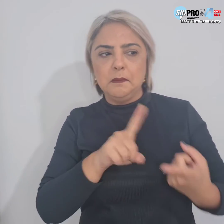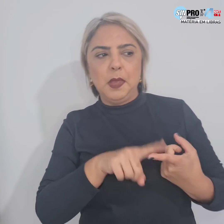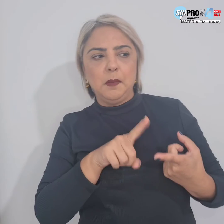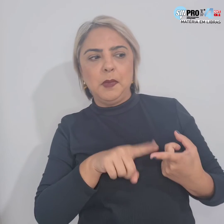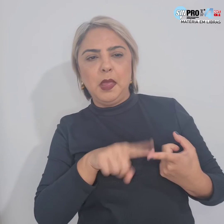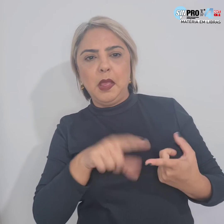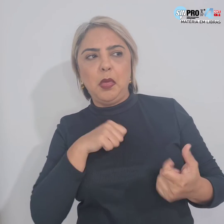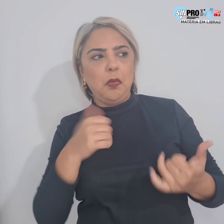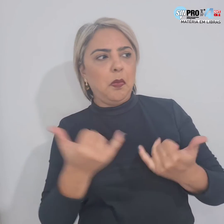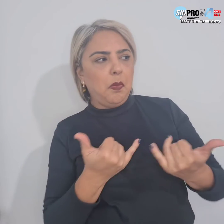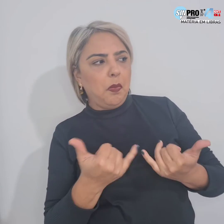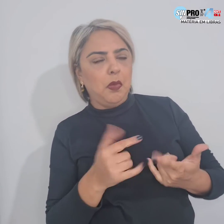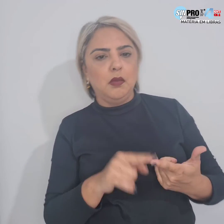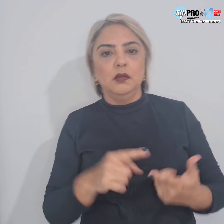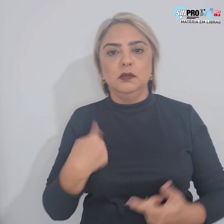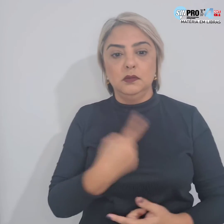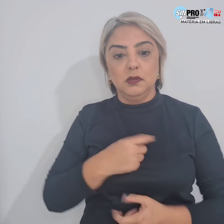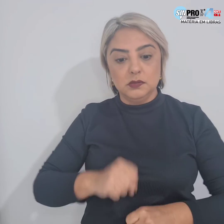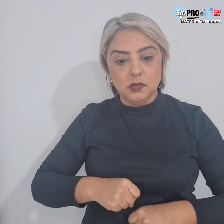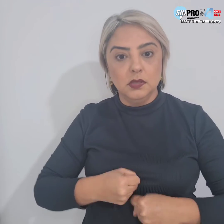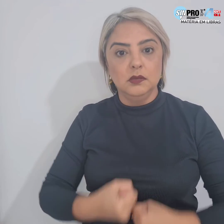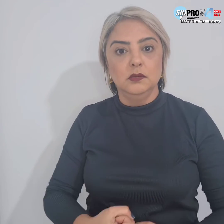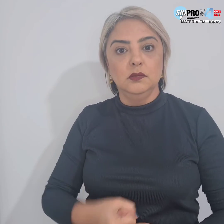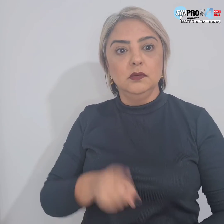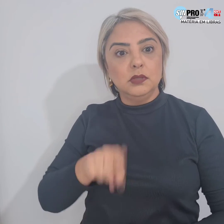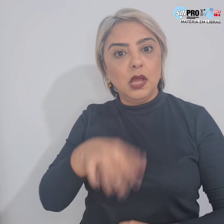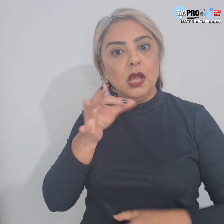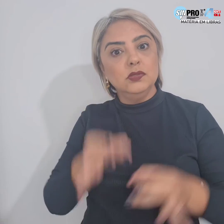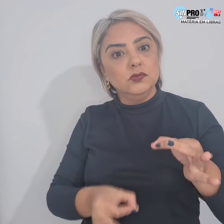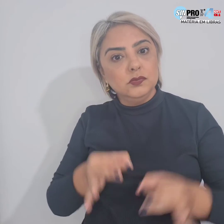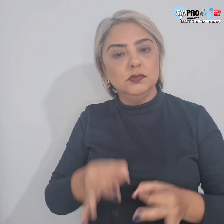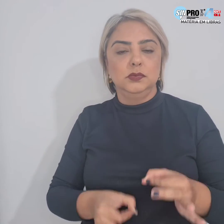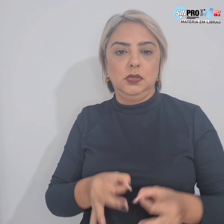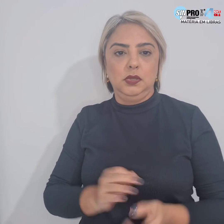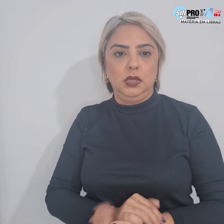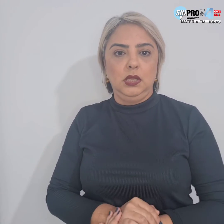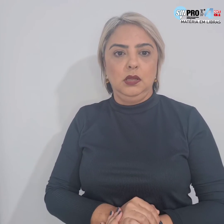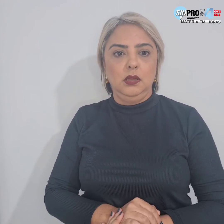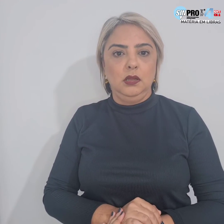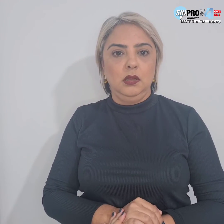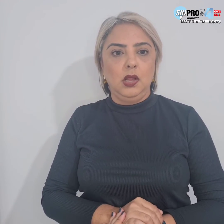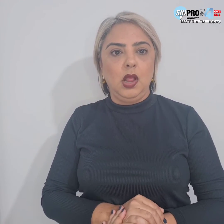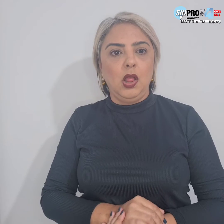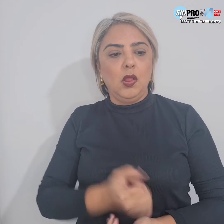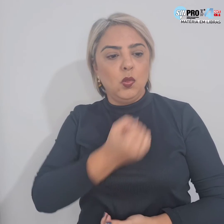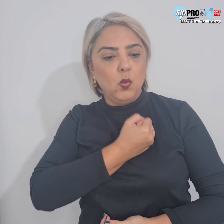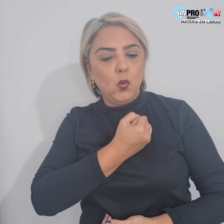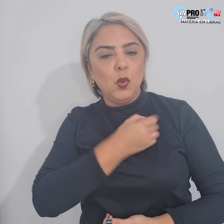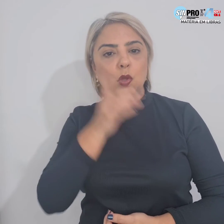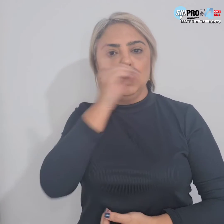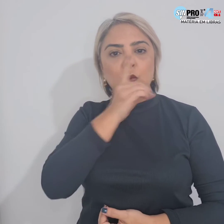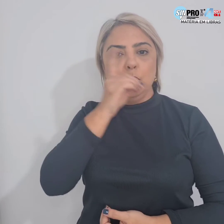possam vir. Nossa luta é justa. Dados desse domingo, 2 do 5,